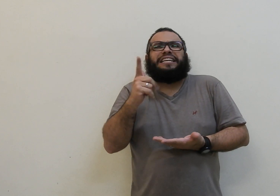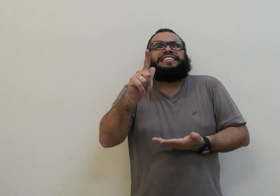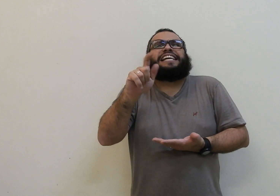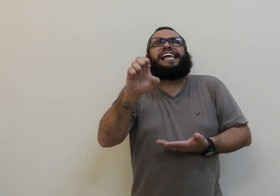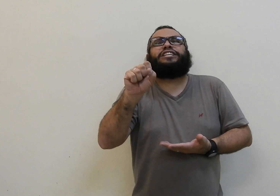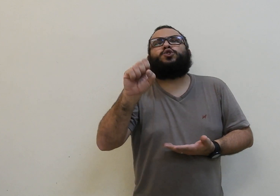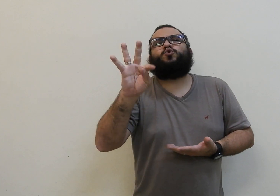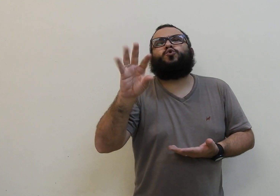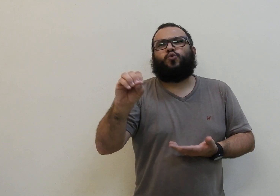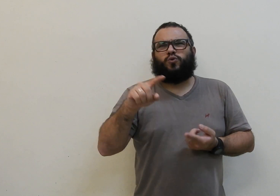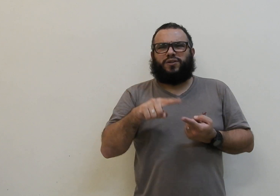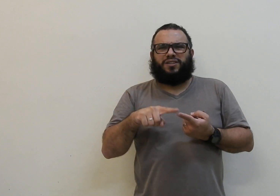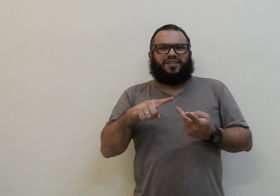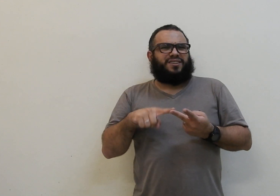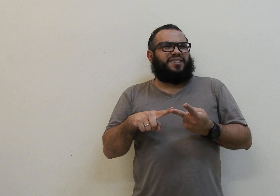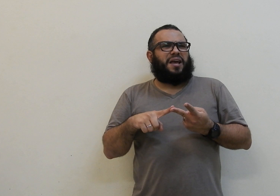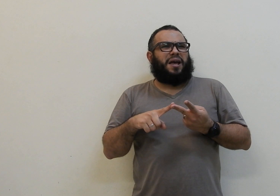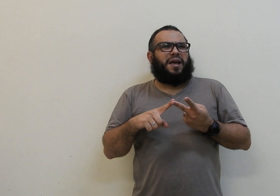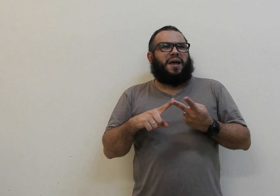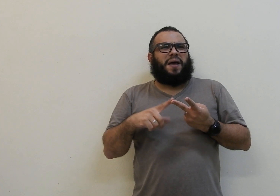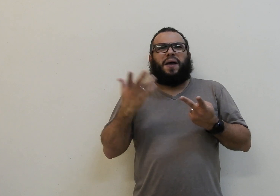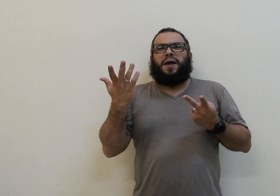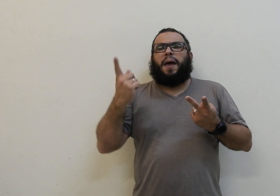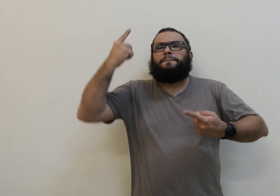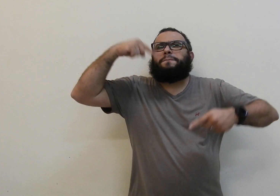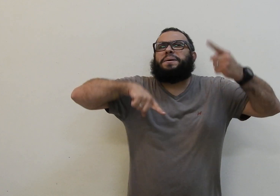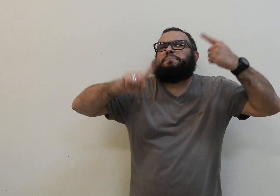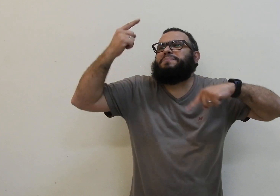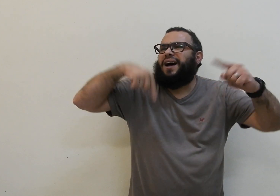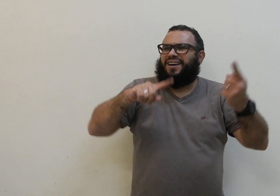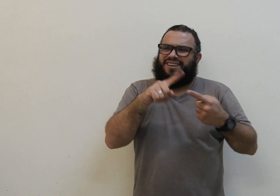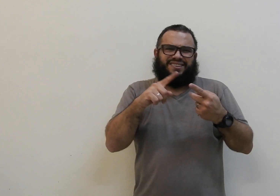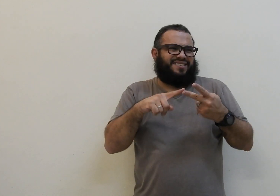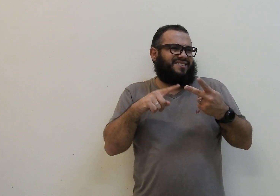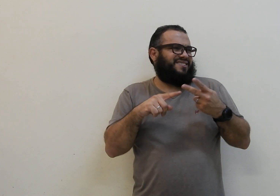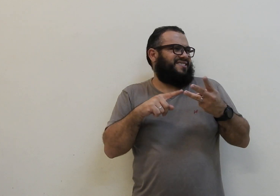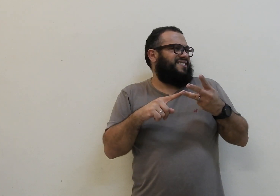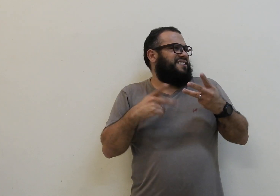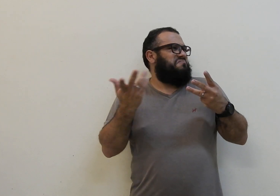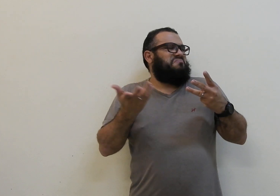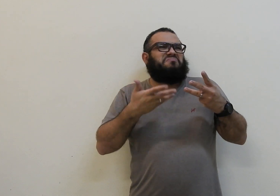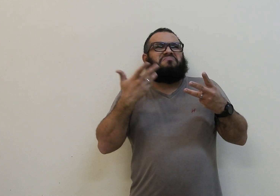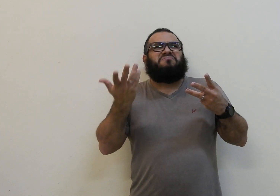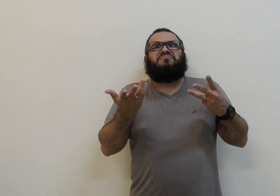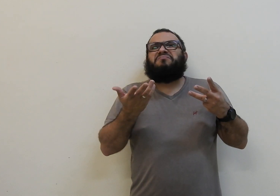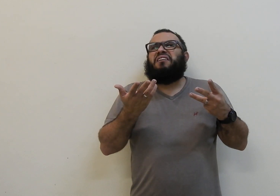de maneira, no senso comum, assim, de maneira geral, pensam que é mímica, que é